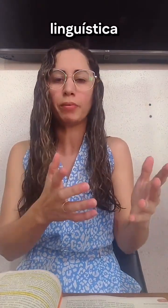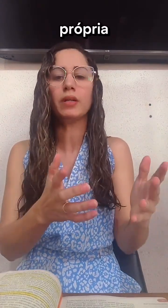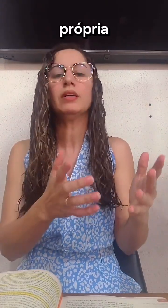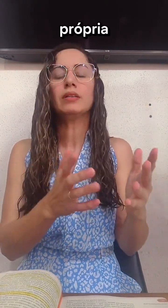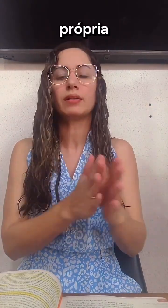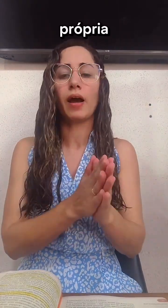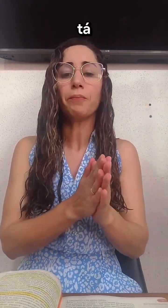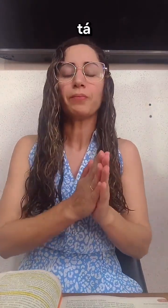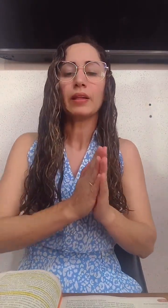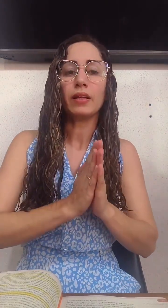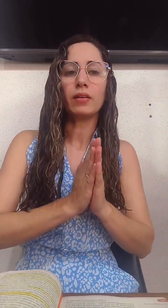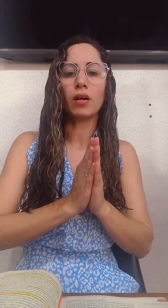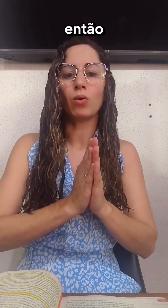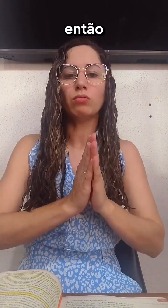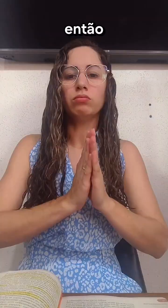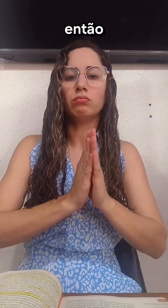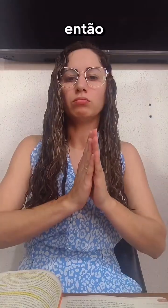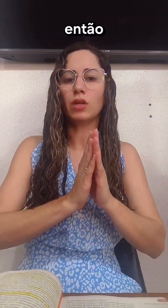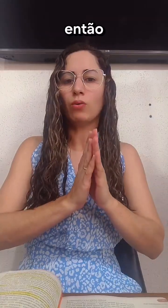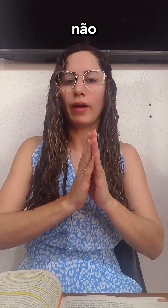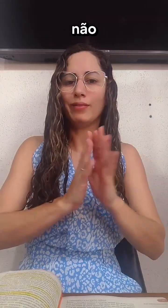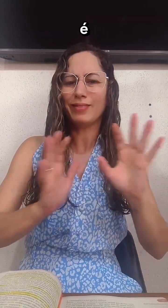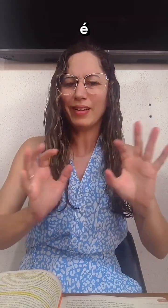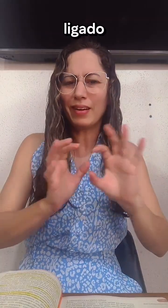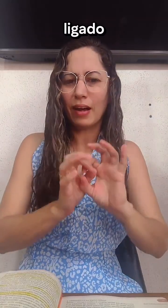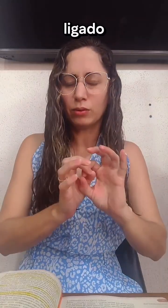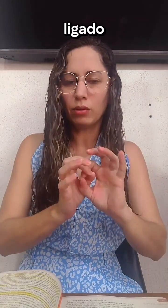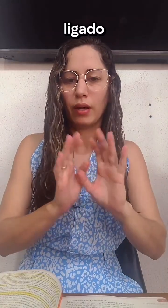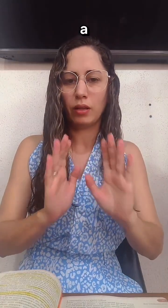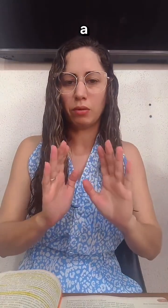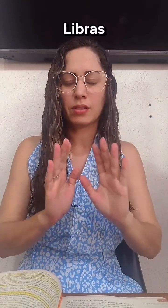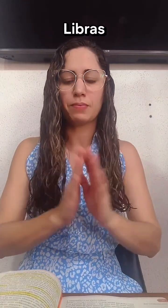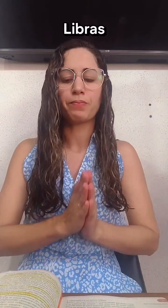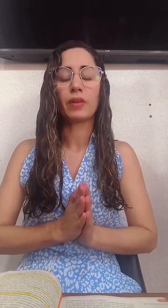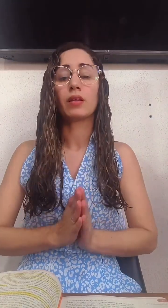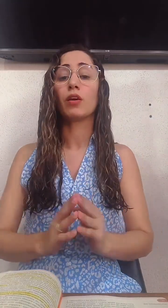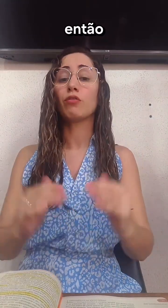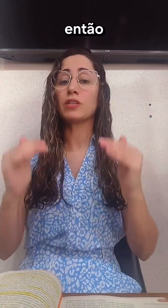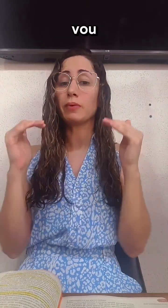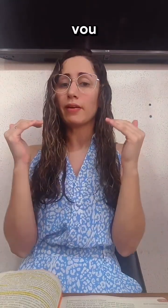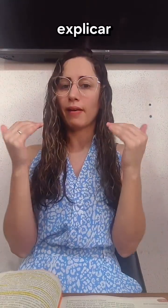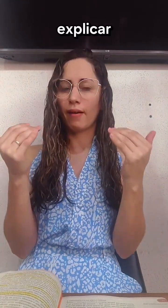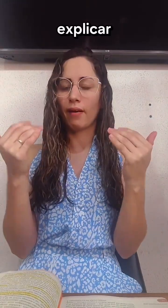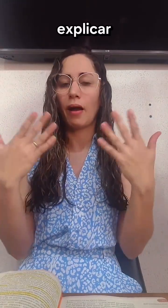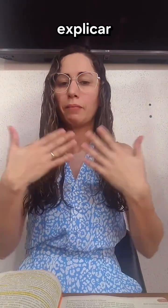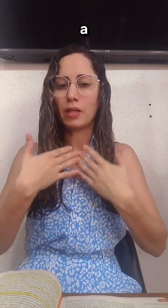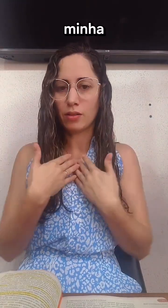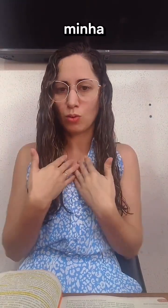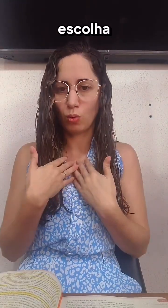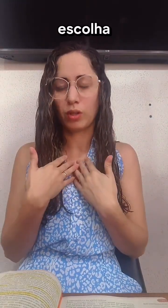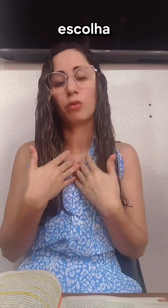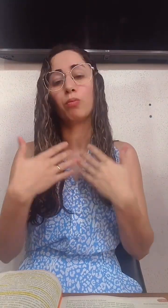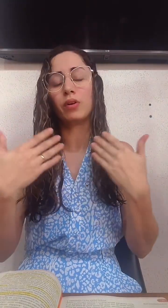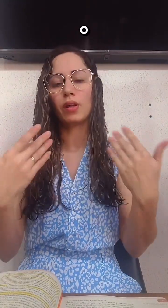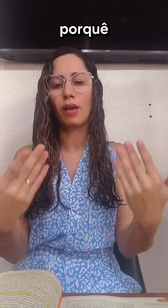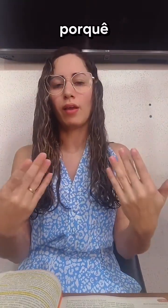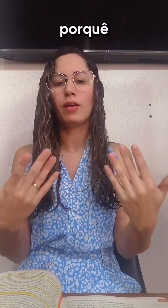própria, tá? Então, não é ligado a Libras. Então, eu vou explicar a minha escolha, o porquê